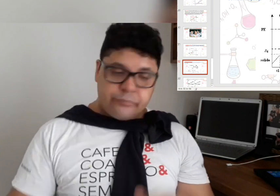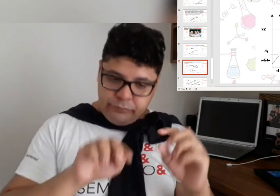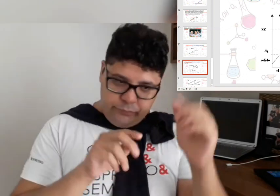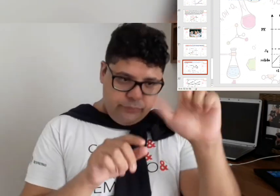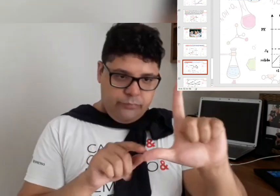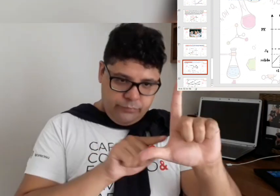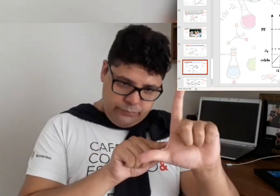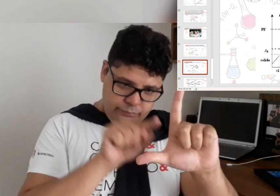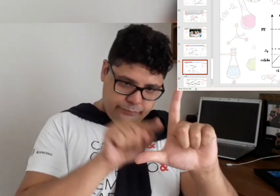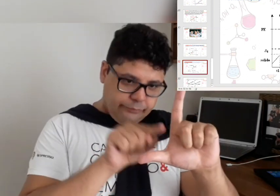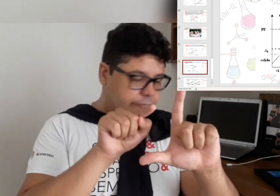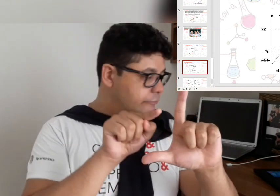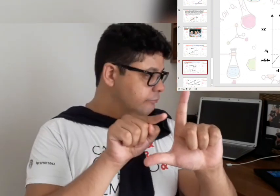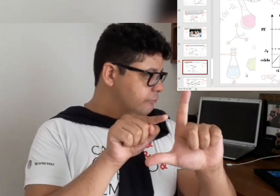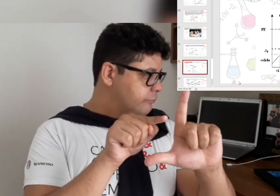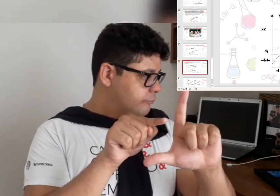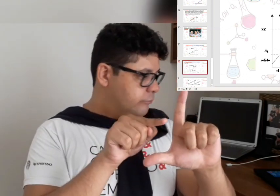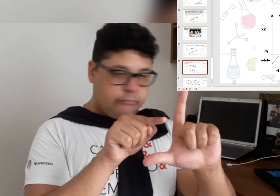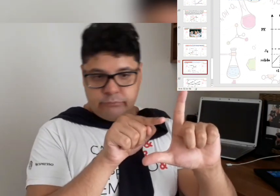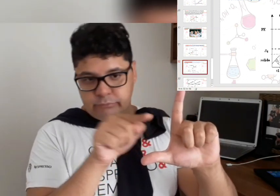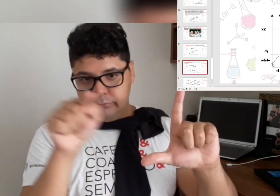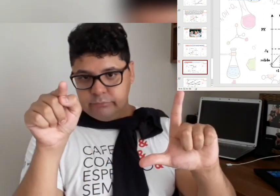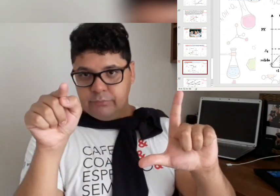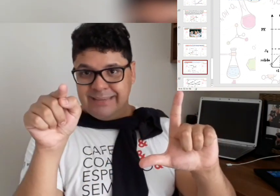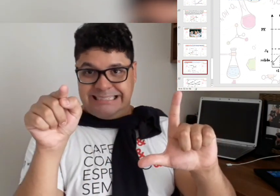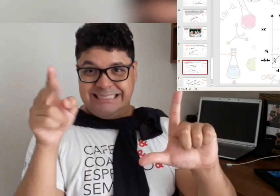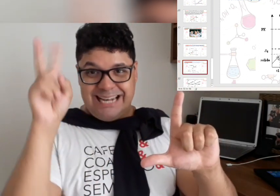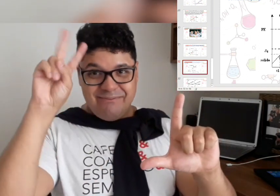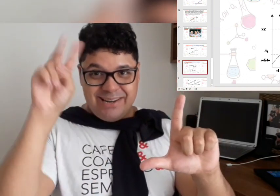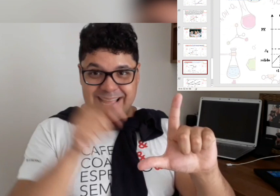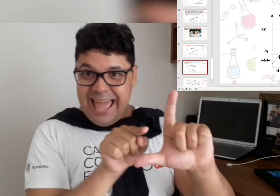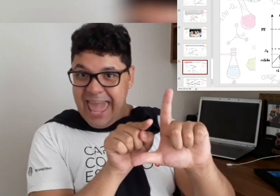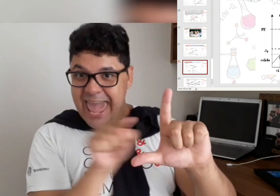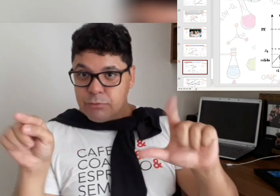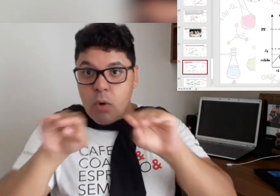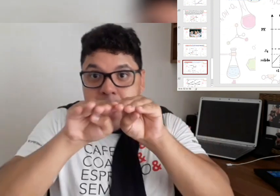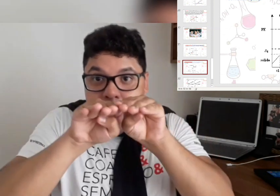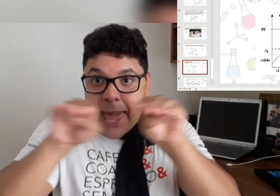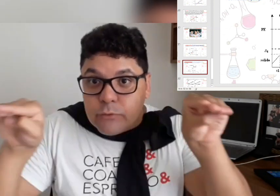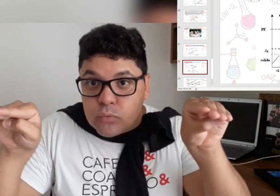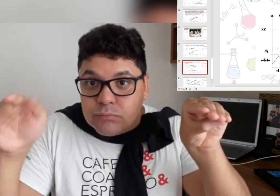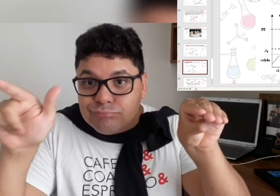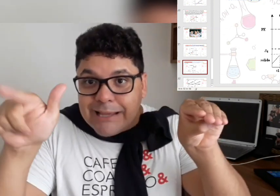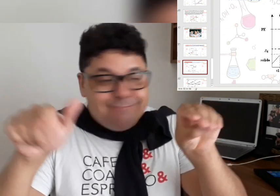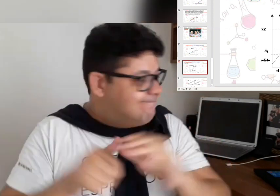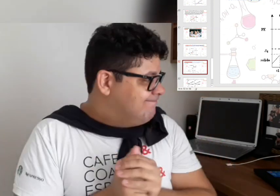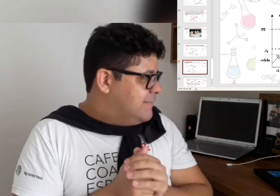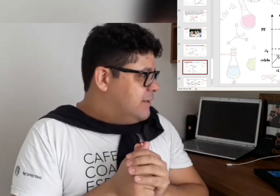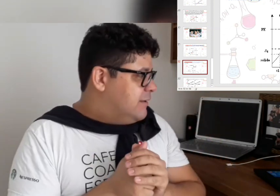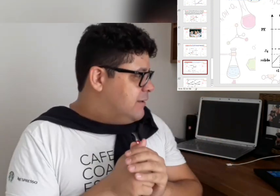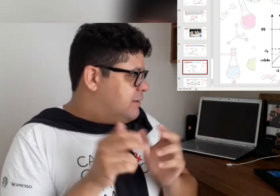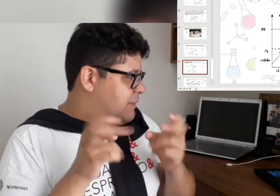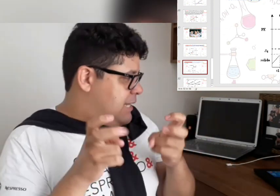ebulição ou condensação. Então, ó, a azeotrópica, o ponto de fusão é